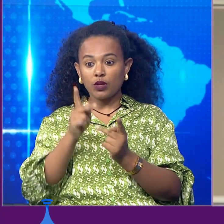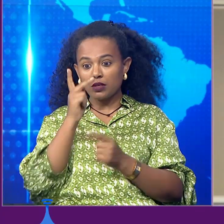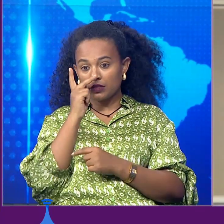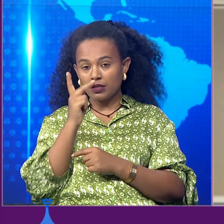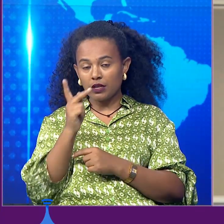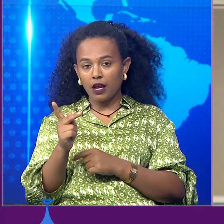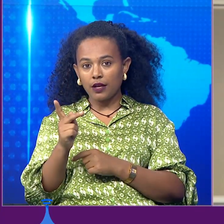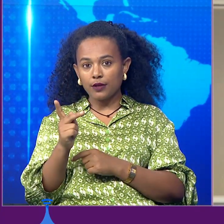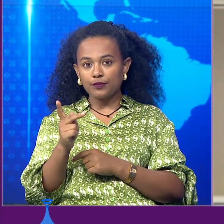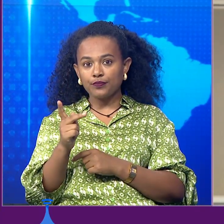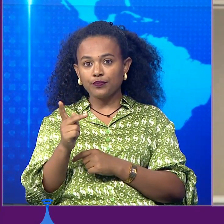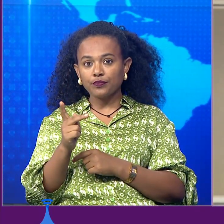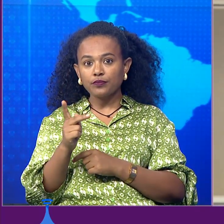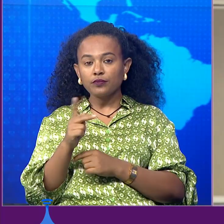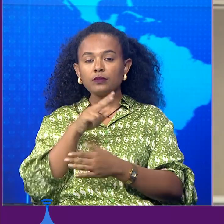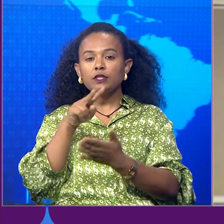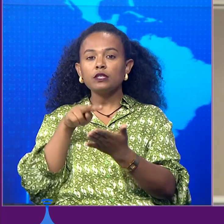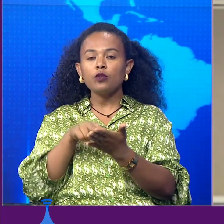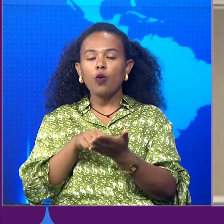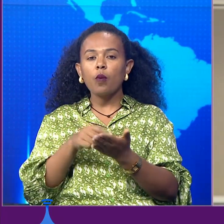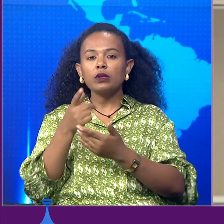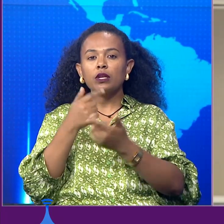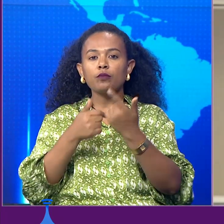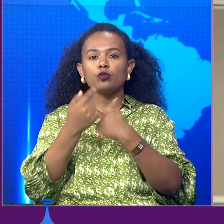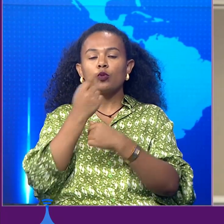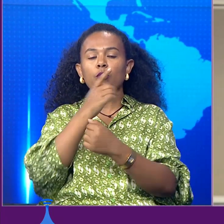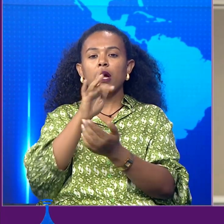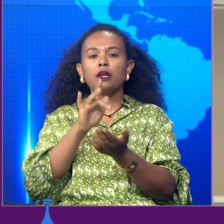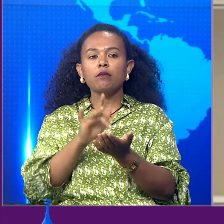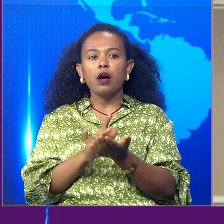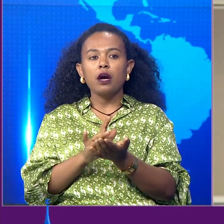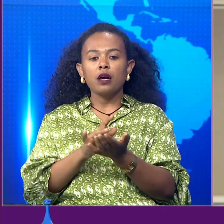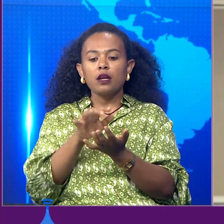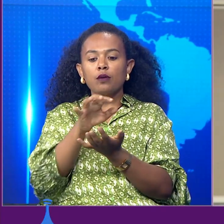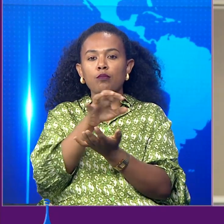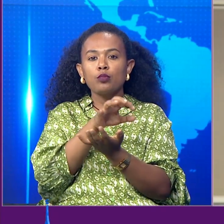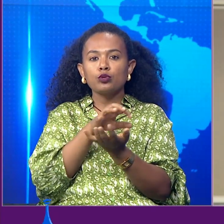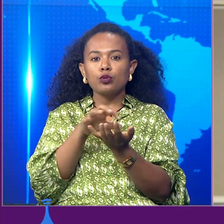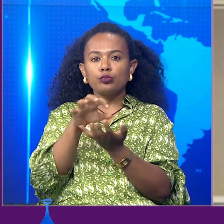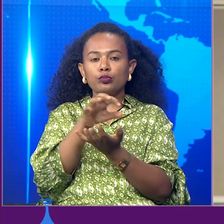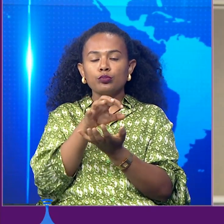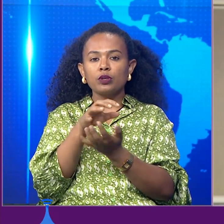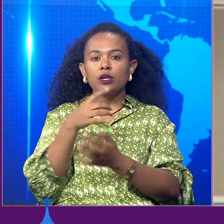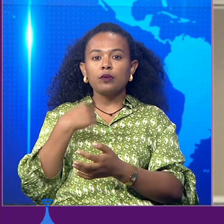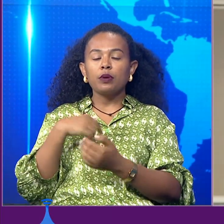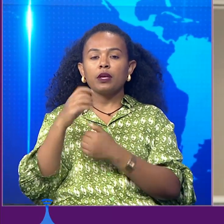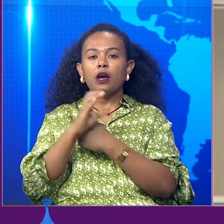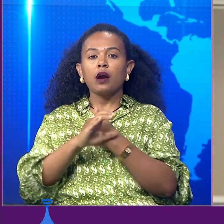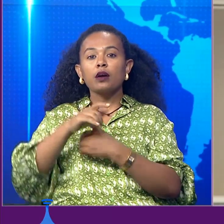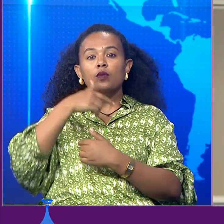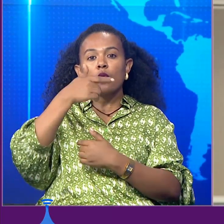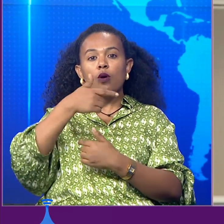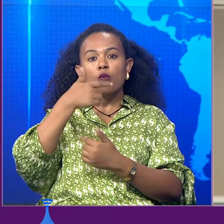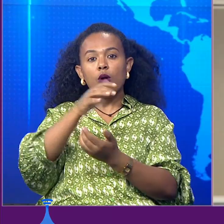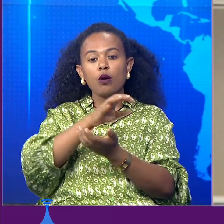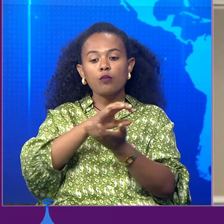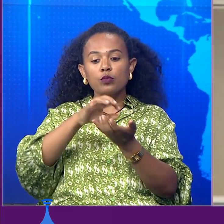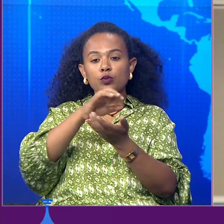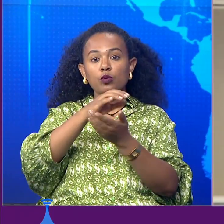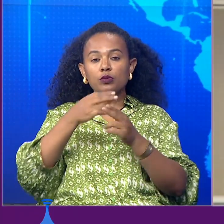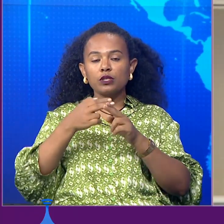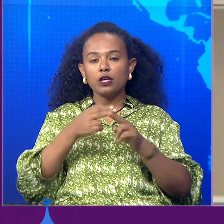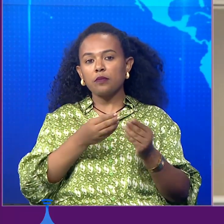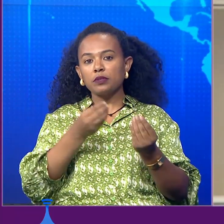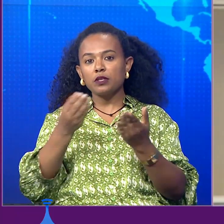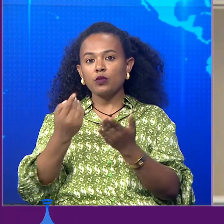ይሄን ተቋማትን አምጥቶ በአንድ ማዕከል መሶብ፣ በእኛ አገር ቋንቋ መሶብ ስያሜ ሰጥቶ የአንድ